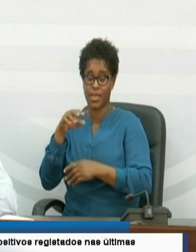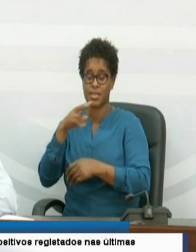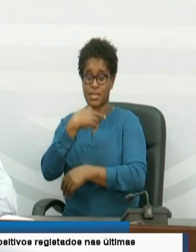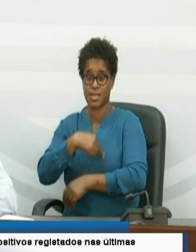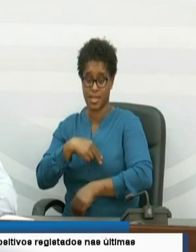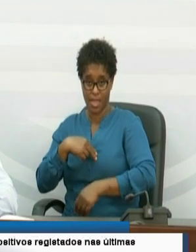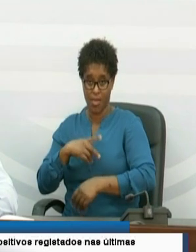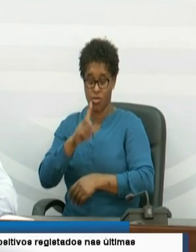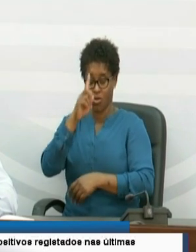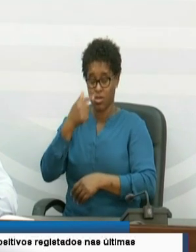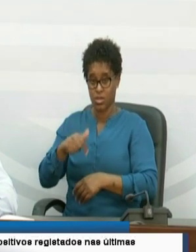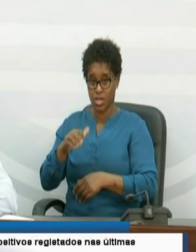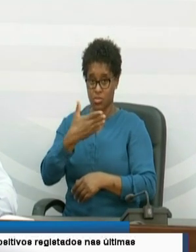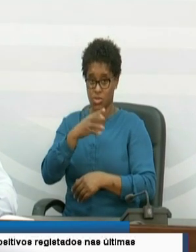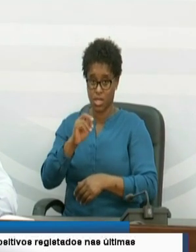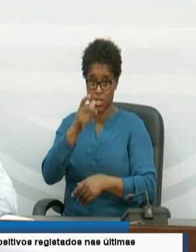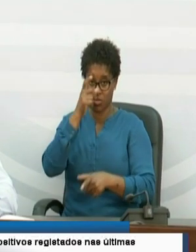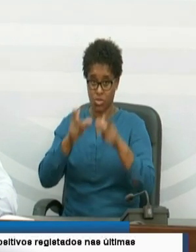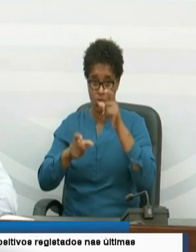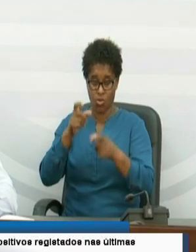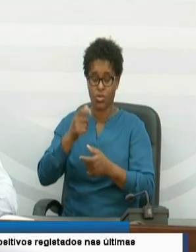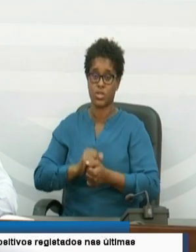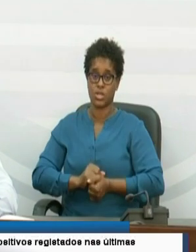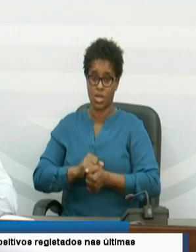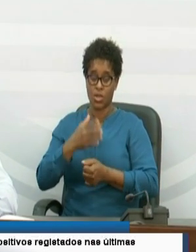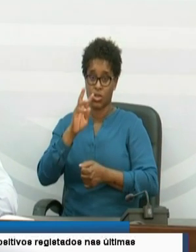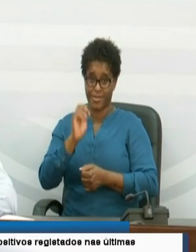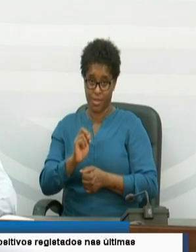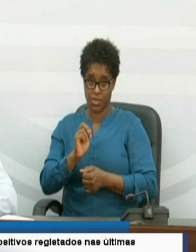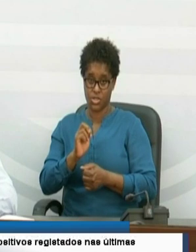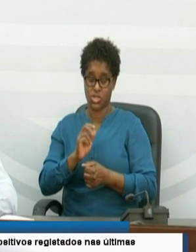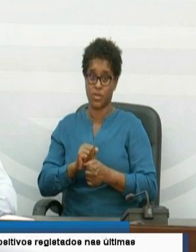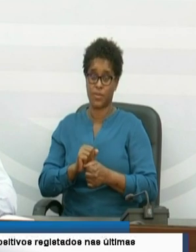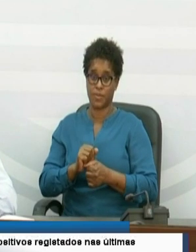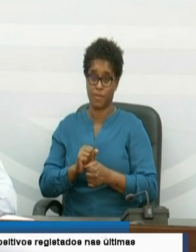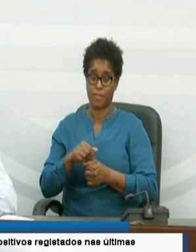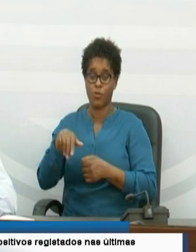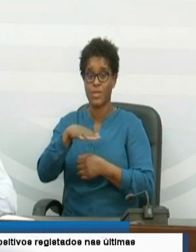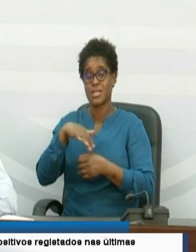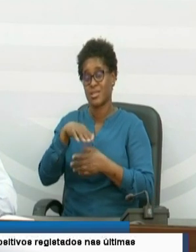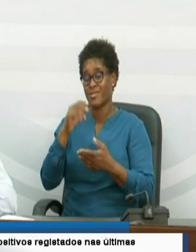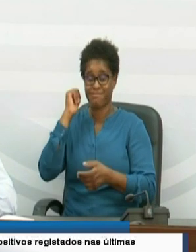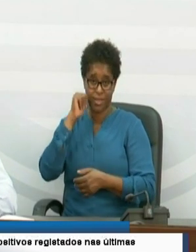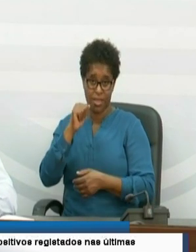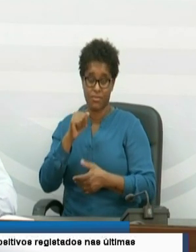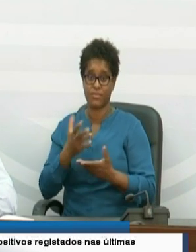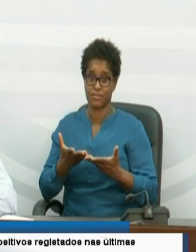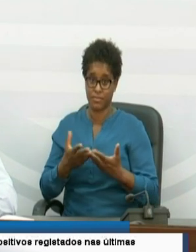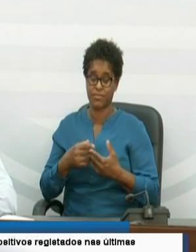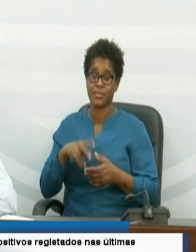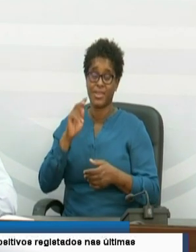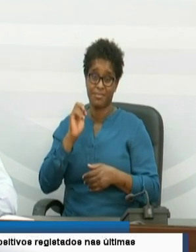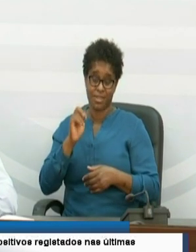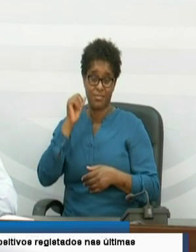nós temos 13 pessoas internadas, com 3 numa situação mais grave.